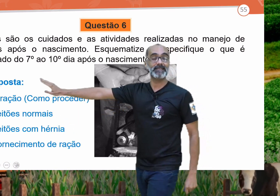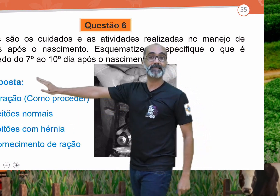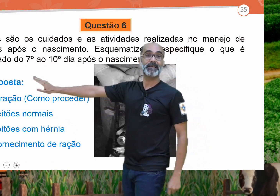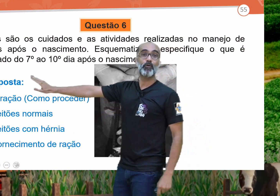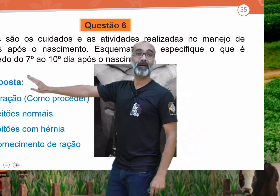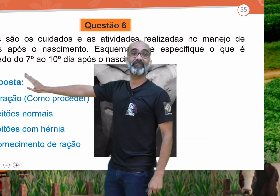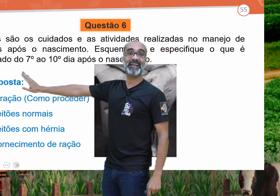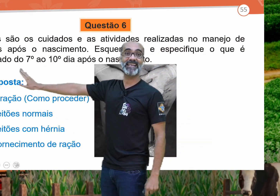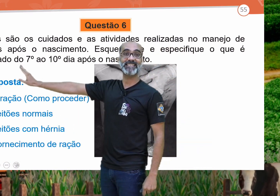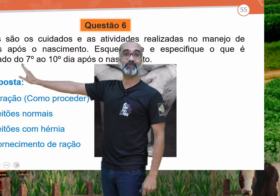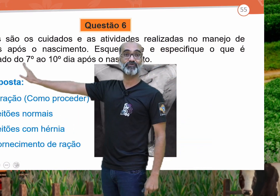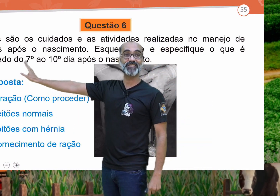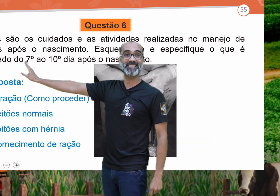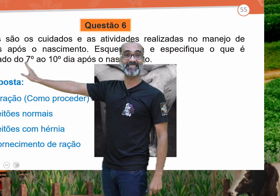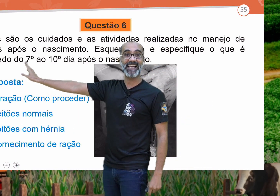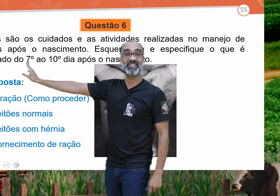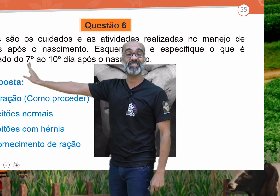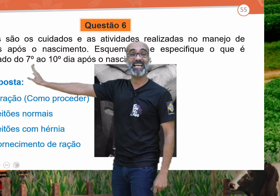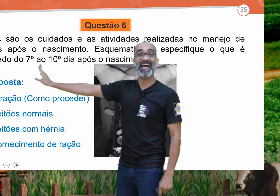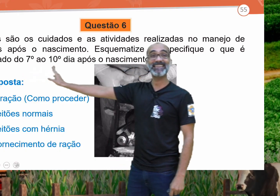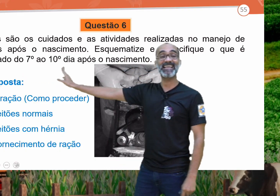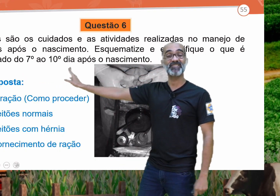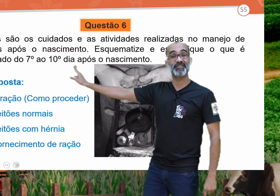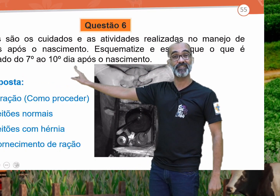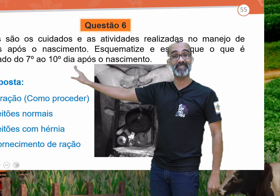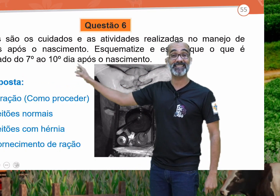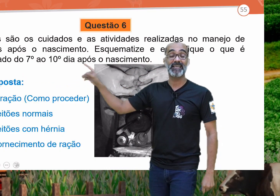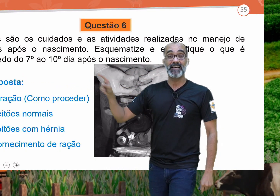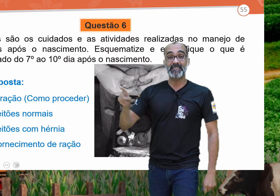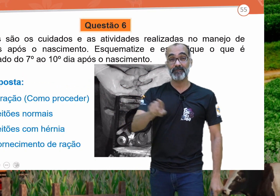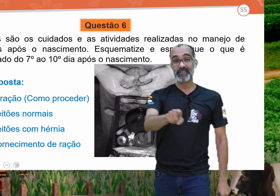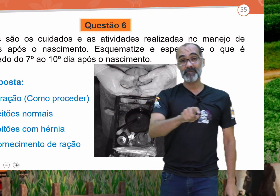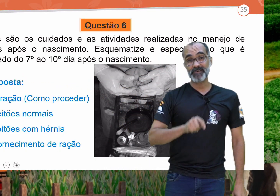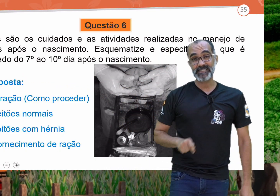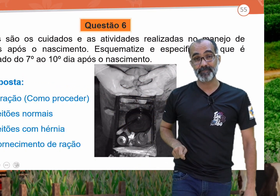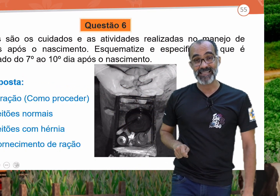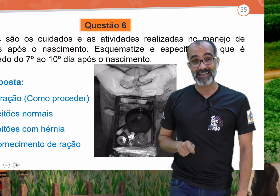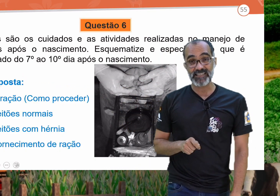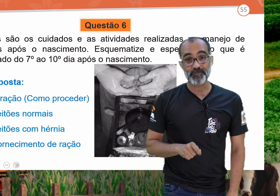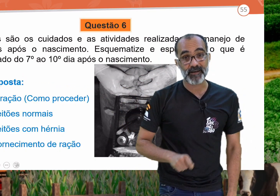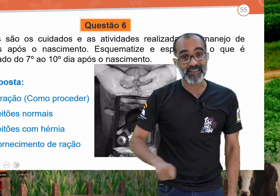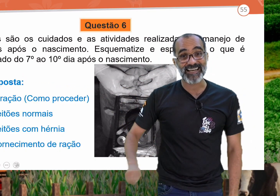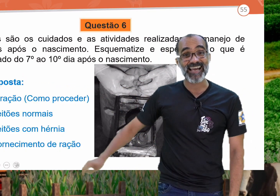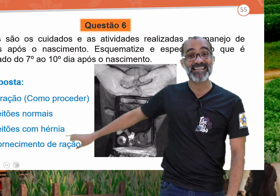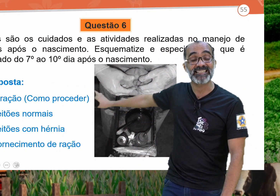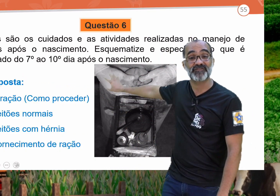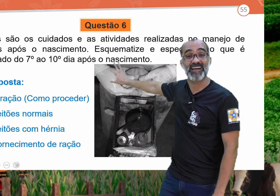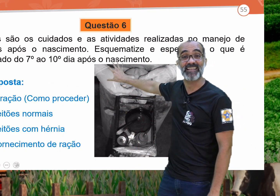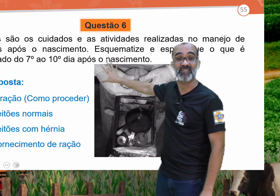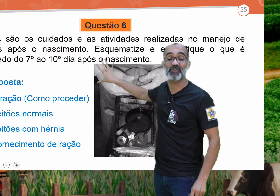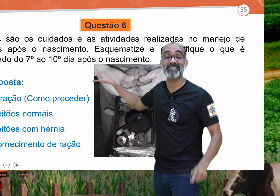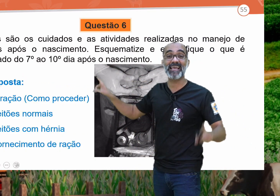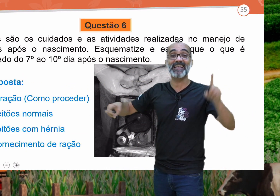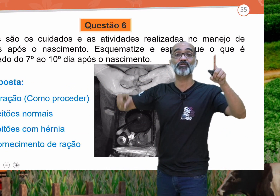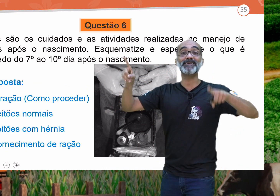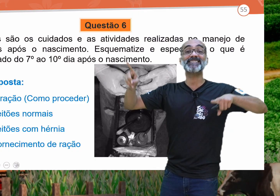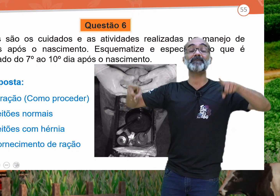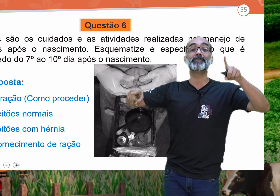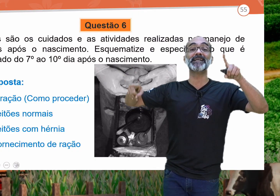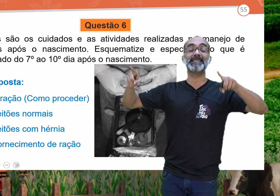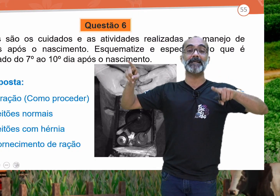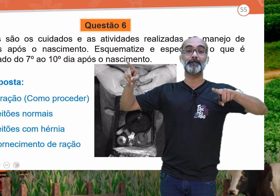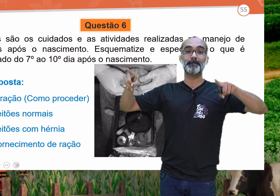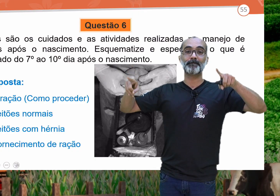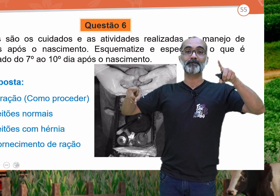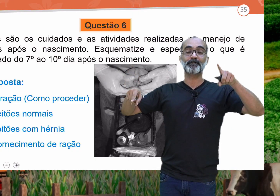para vocês uma variação de 7 a 10 dias. Se você perceber, na grande maioria, essas variações é de